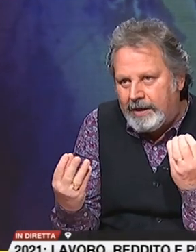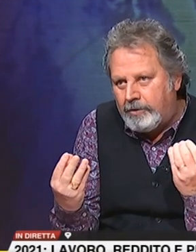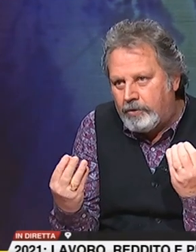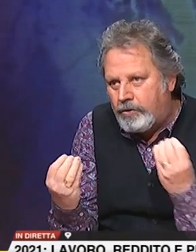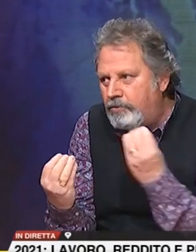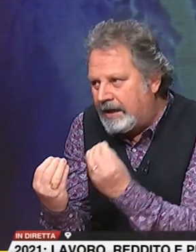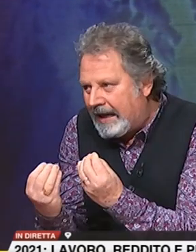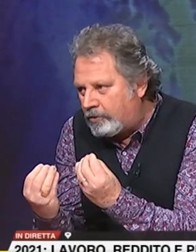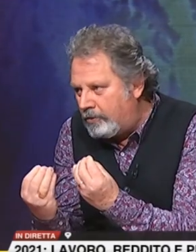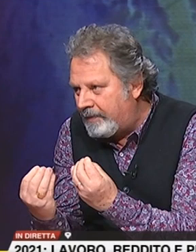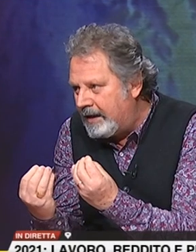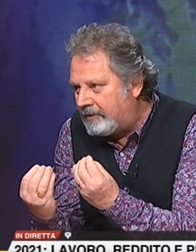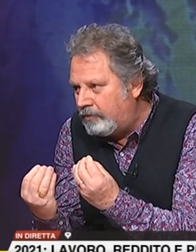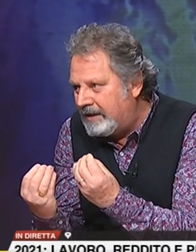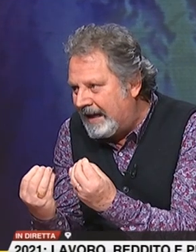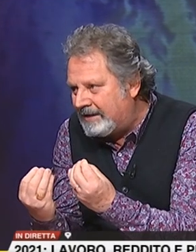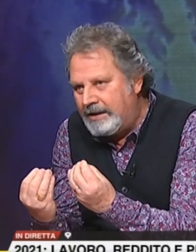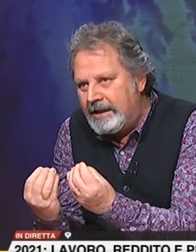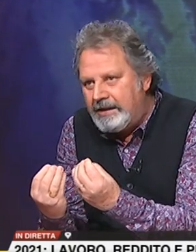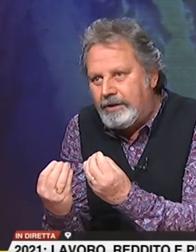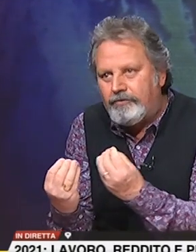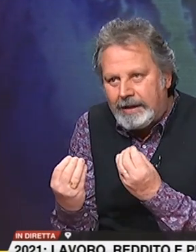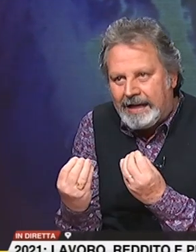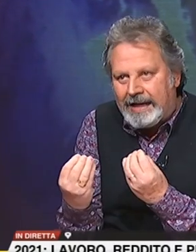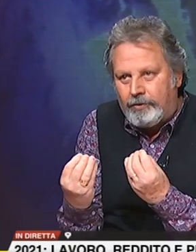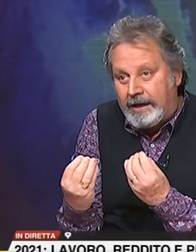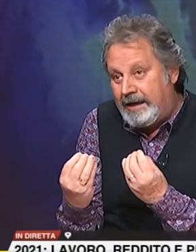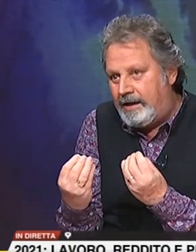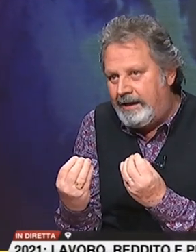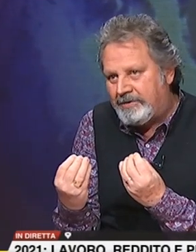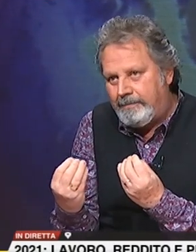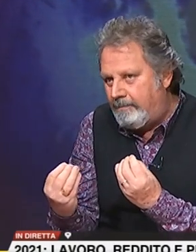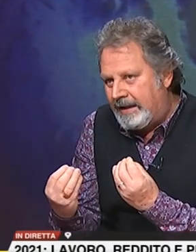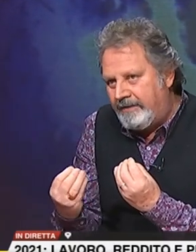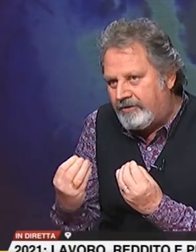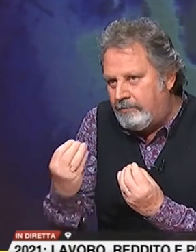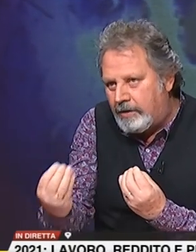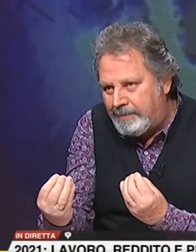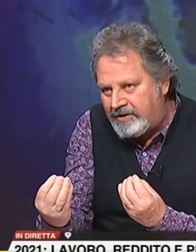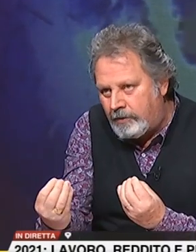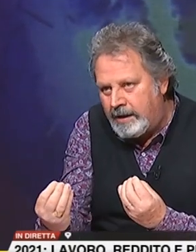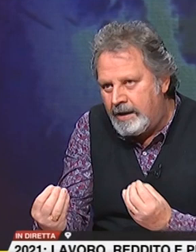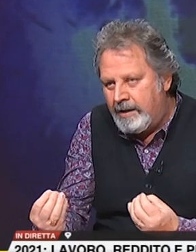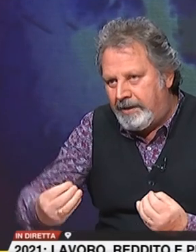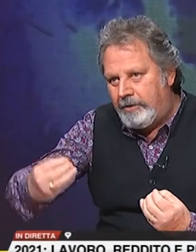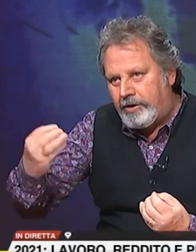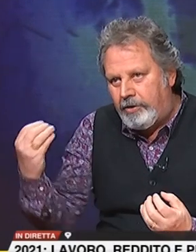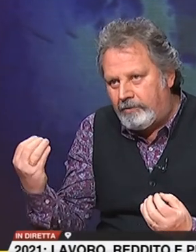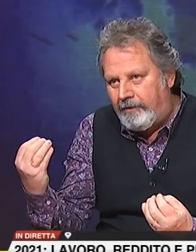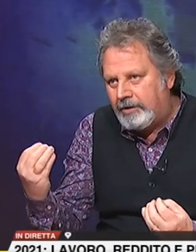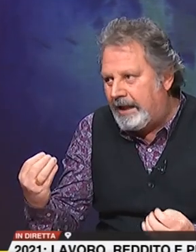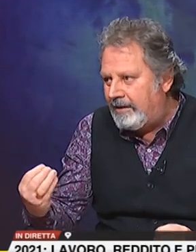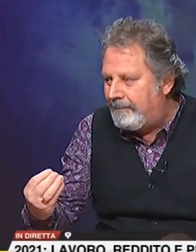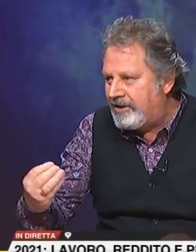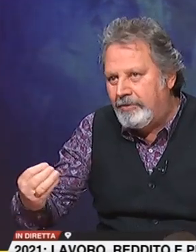aziende non hanno ancora comunicato tutti i dati di chiusura dell'anno e l'INPS manda via subito la pensione, perché io ricordo